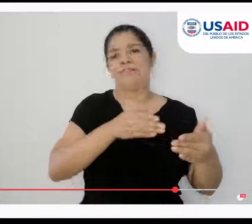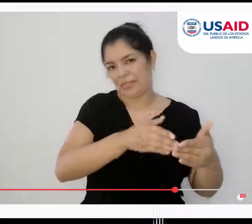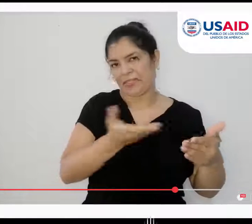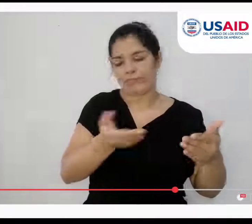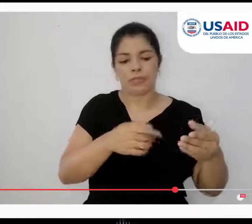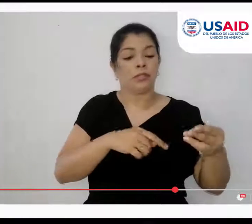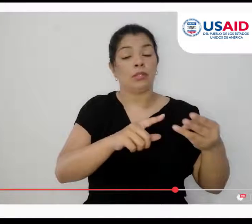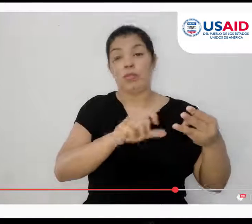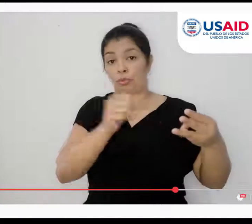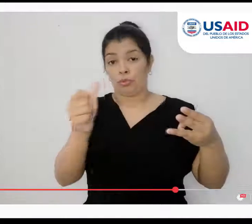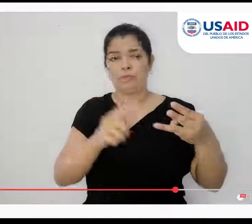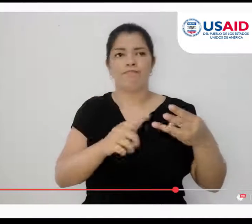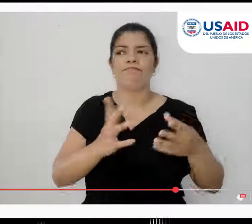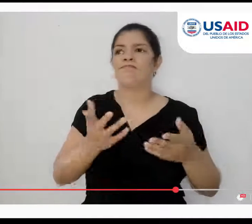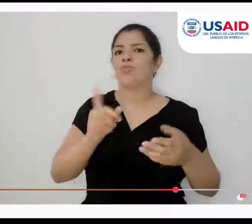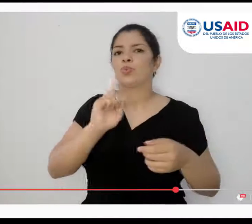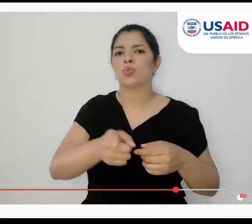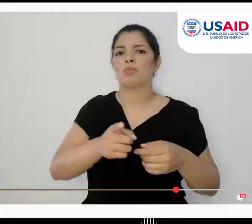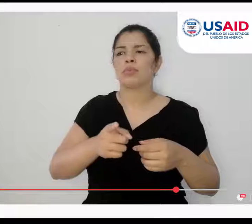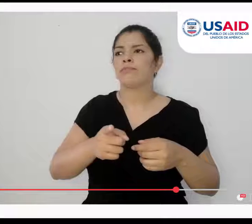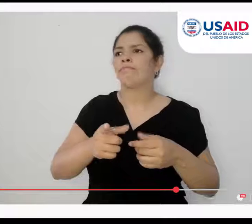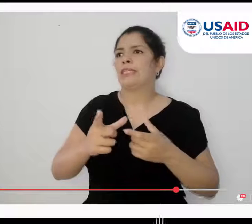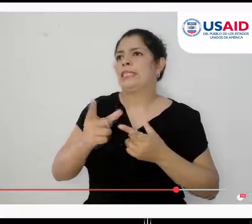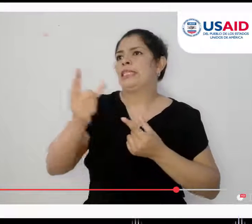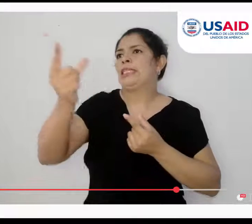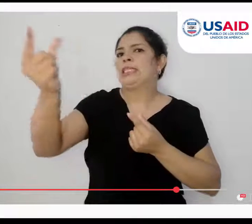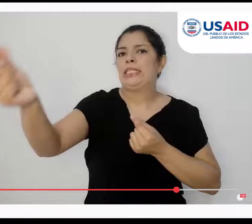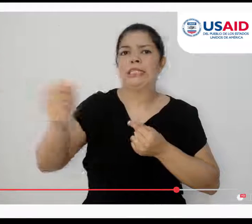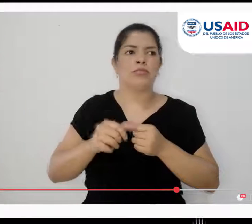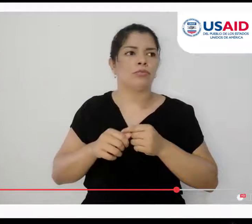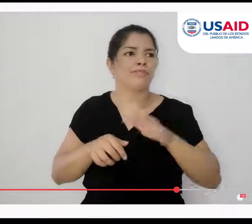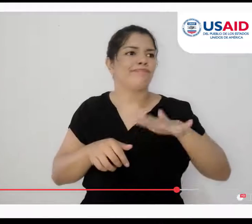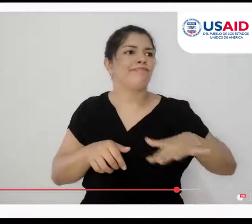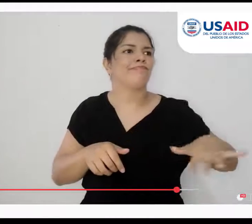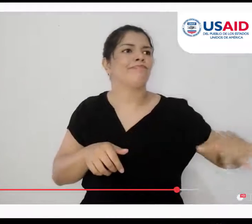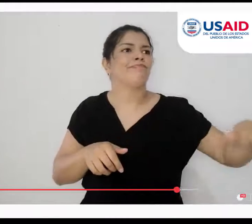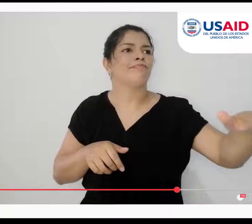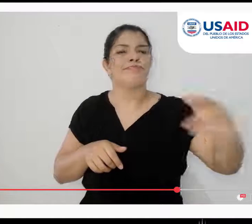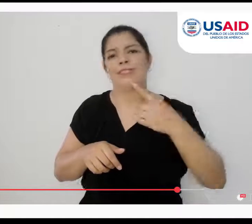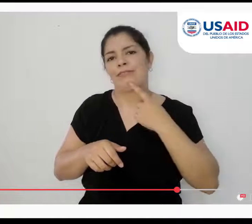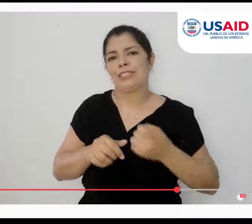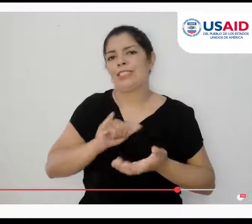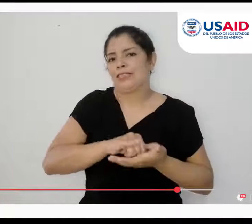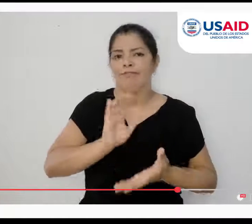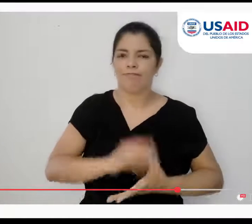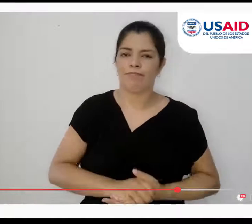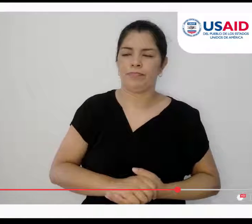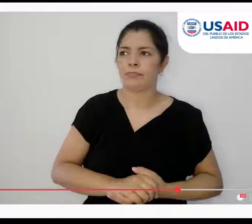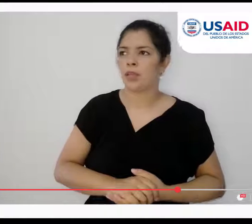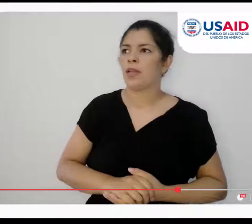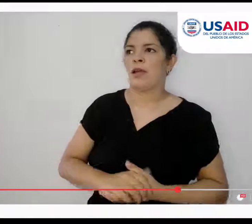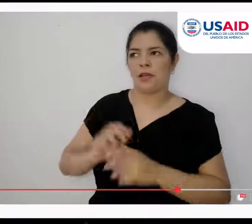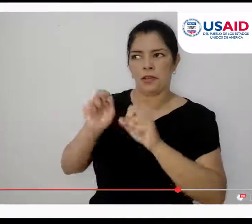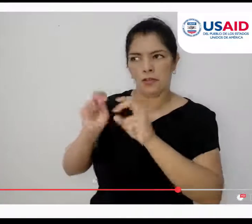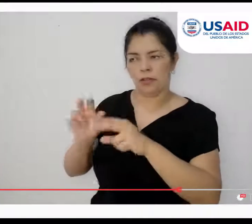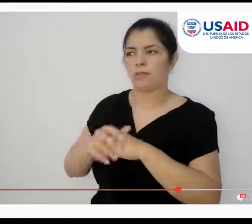que realmente ya son, digamos, más de tipo geográfico. Bueno, Germán, y la última,